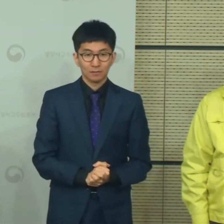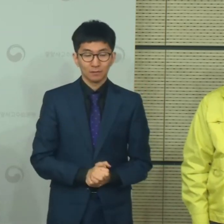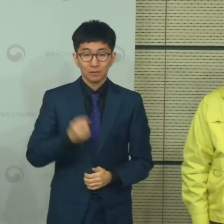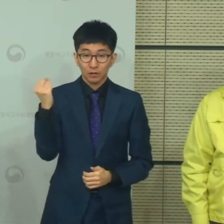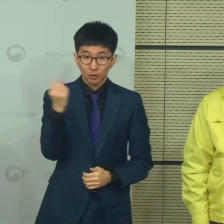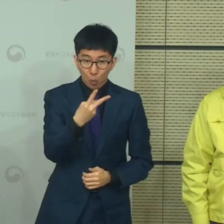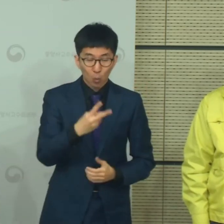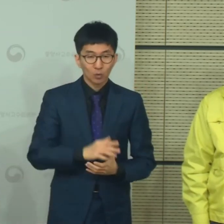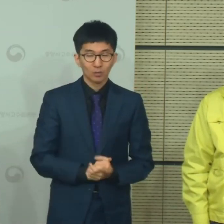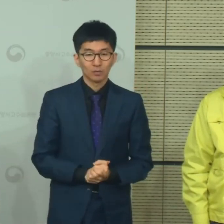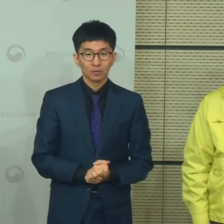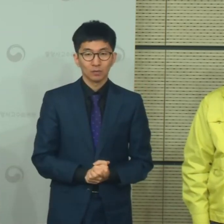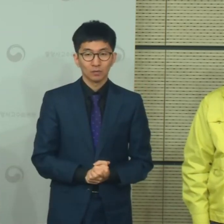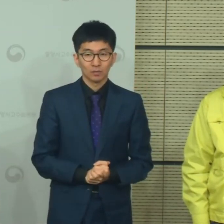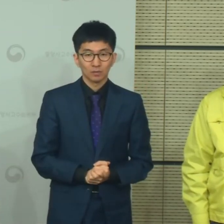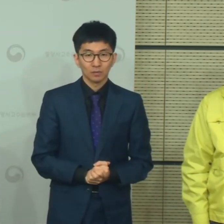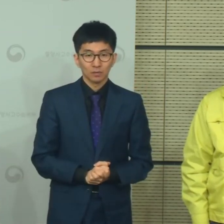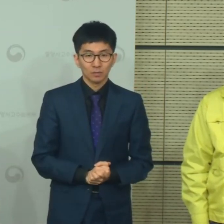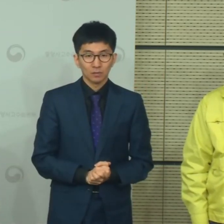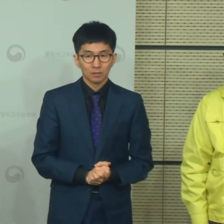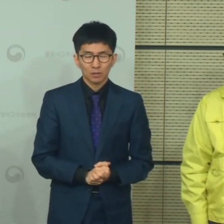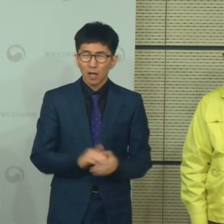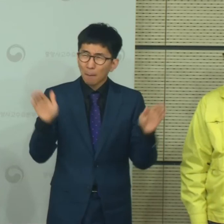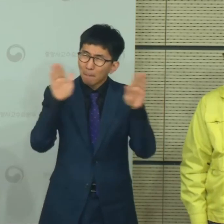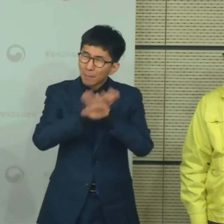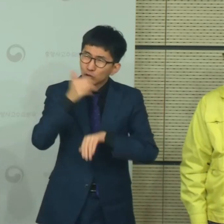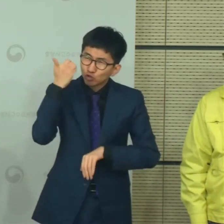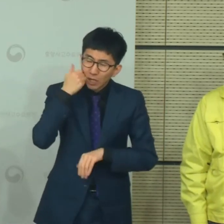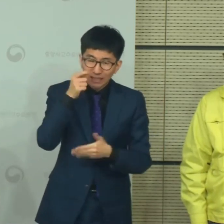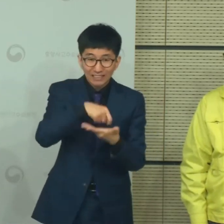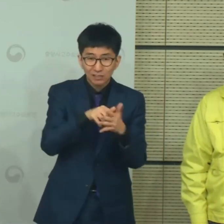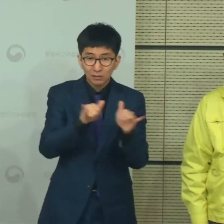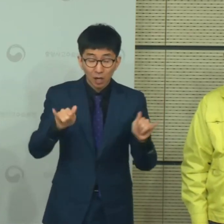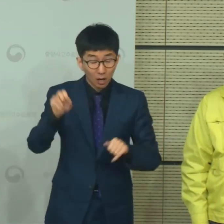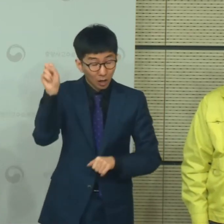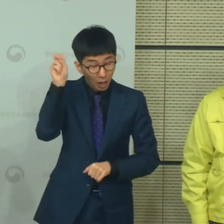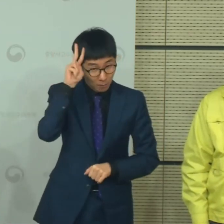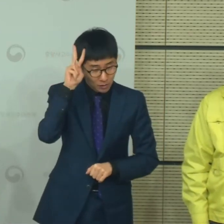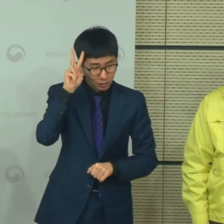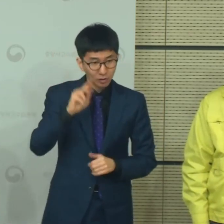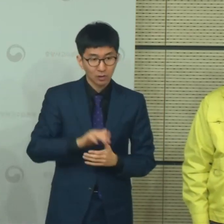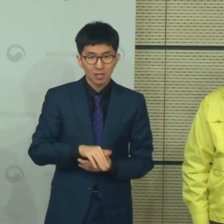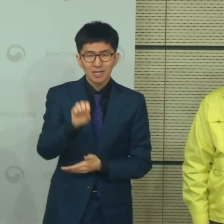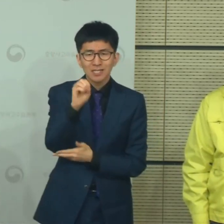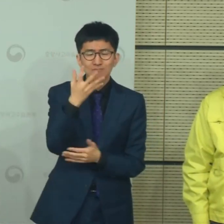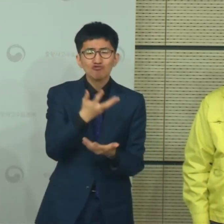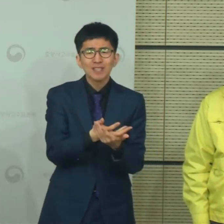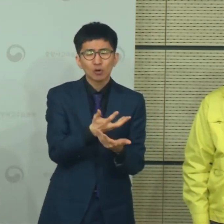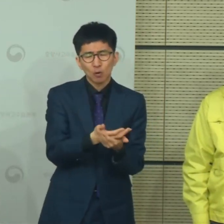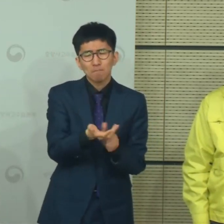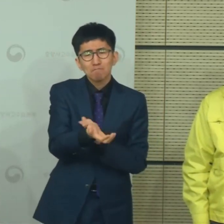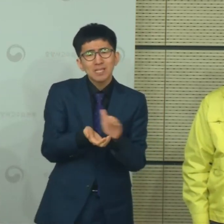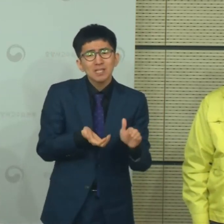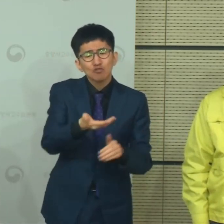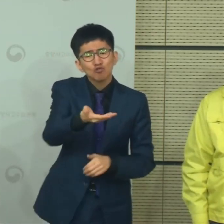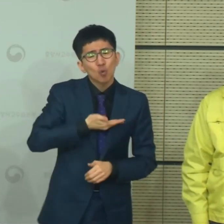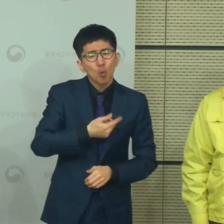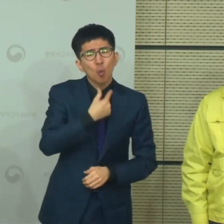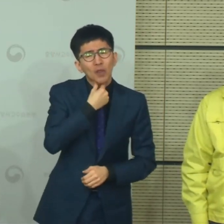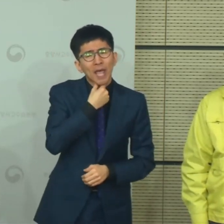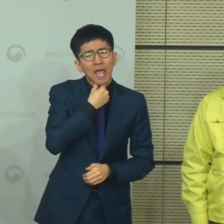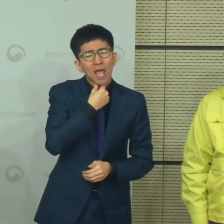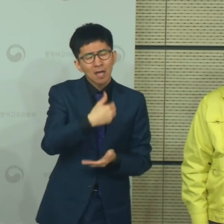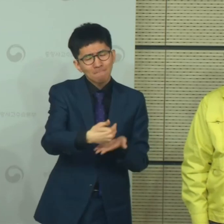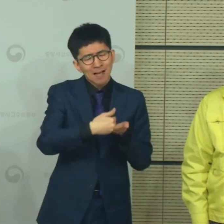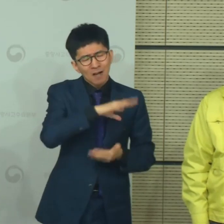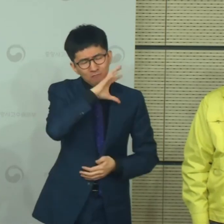어제 또 밤에는 어떤 기자분께서 저한테 밤늦게 보도자료가 좀 브리핑보다 먼저 나오지 않는다는